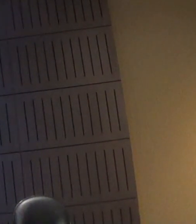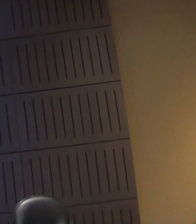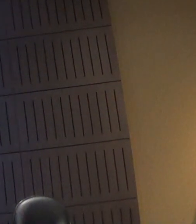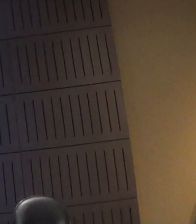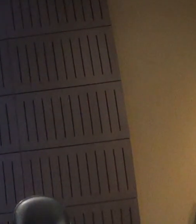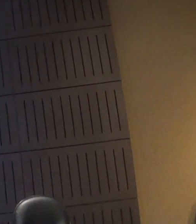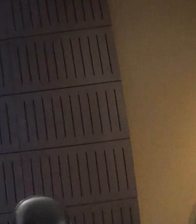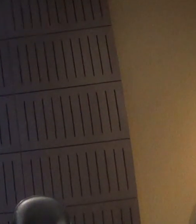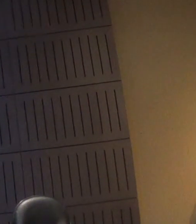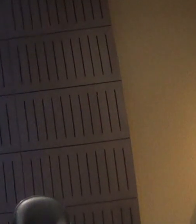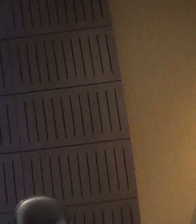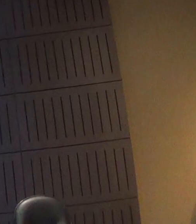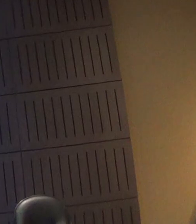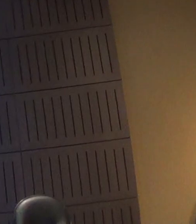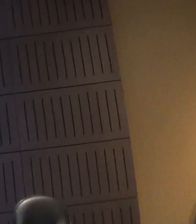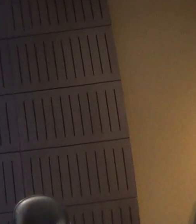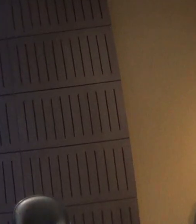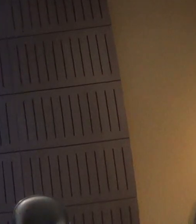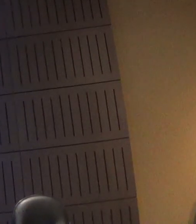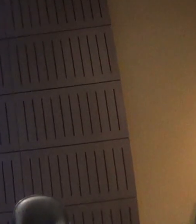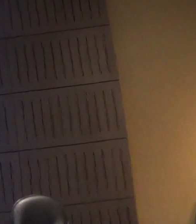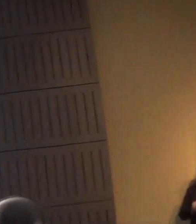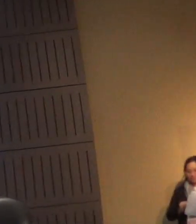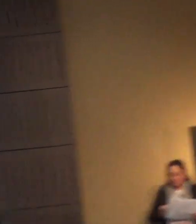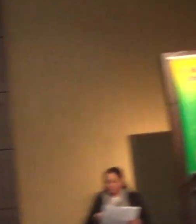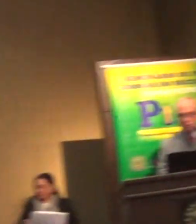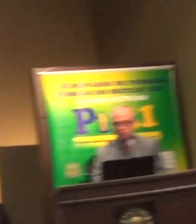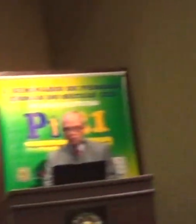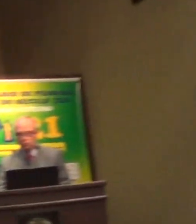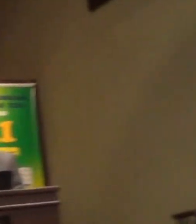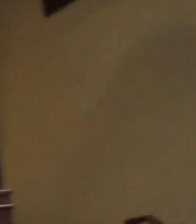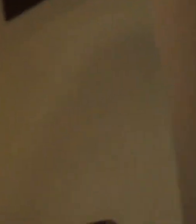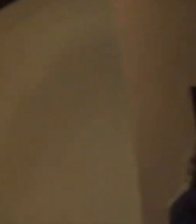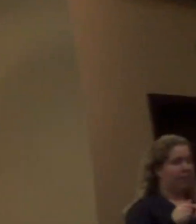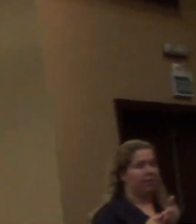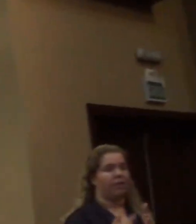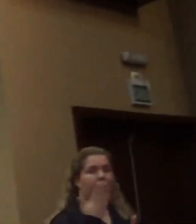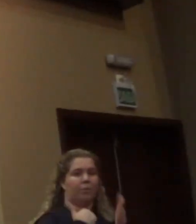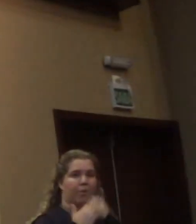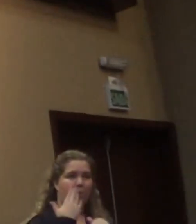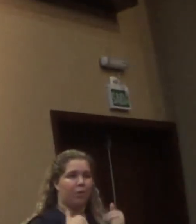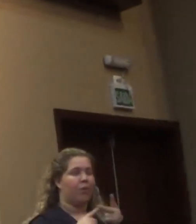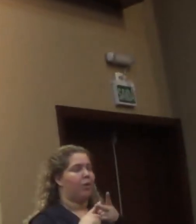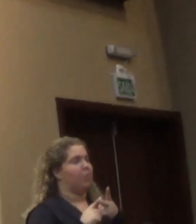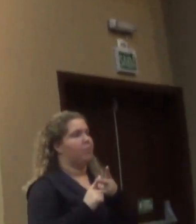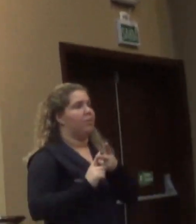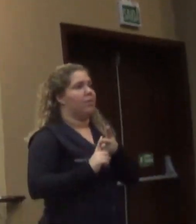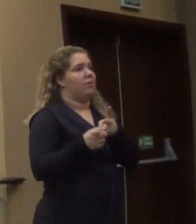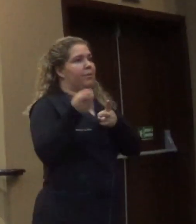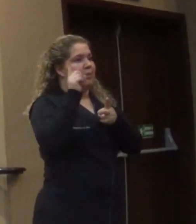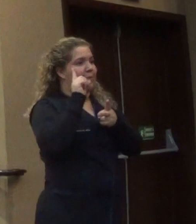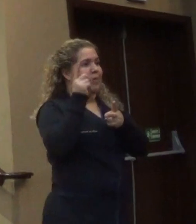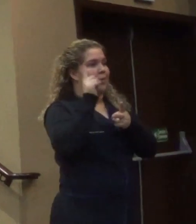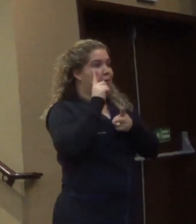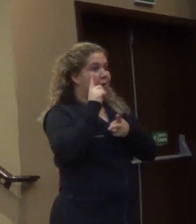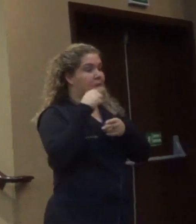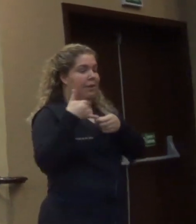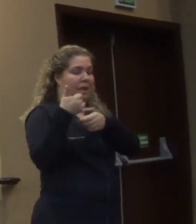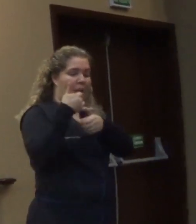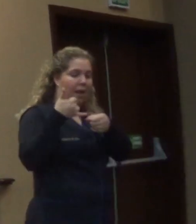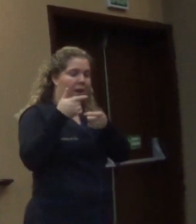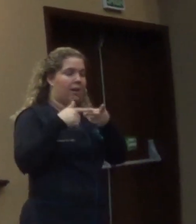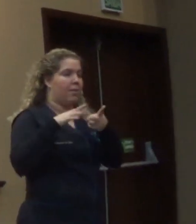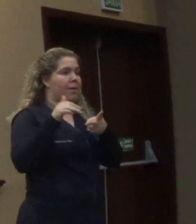fazem principal refeição à noite, comem mais entre as refeições, ficam beliscando o dia inteiro, comem mais gorduras, mais queijo,